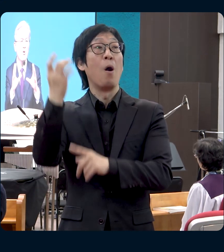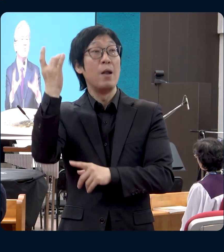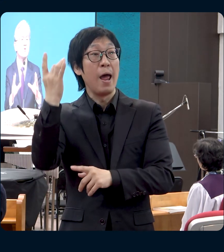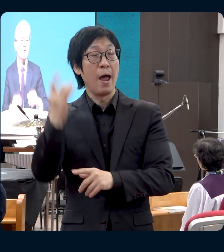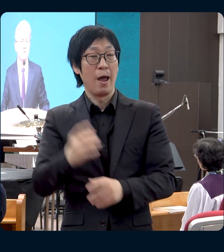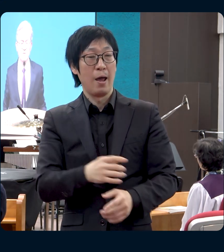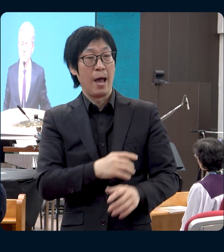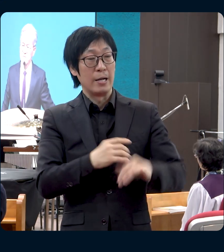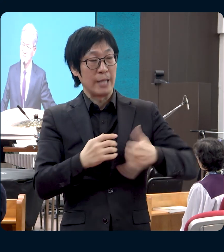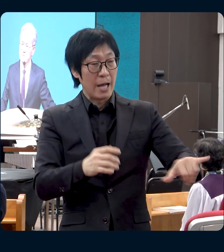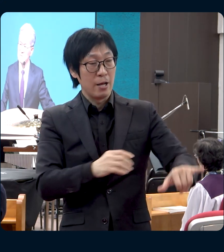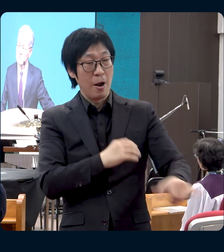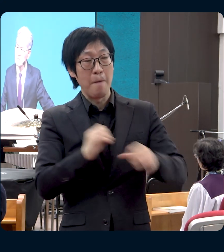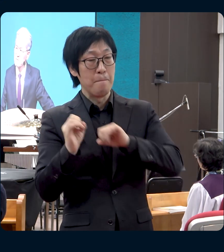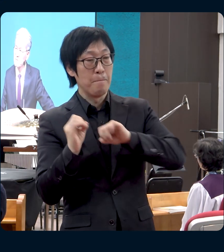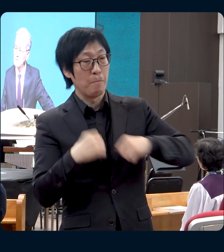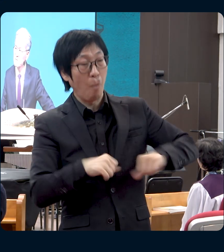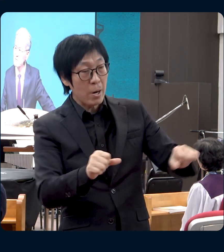권리가 없어요.